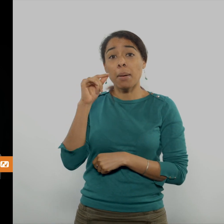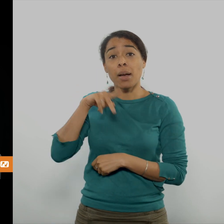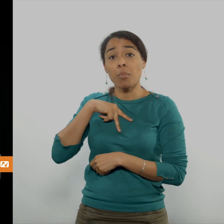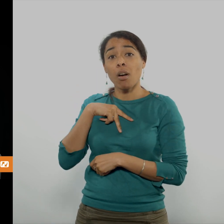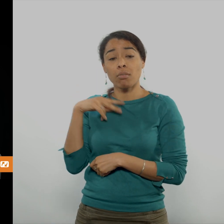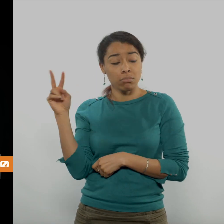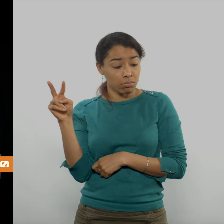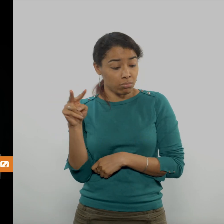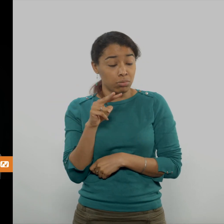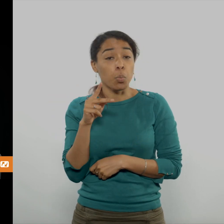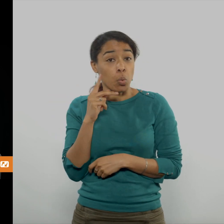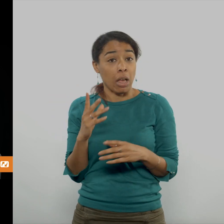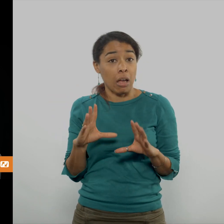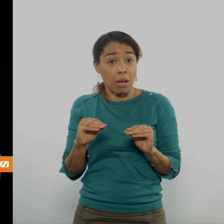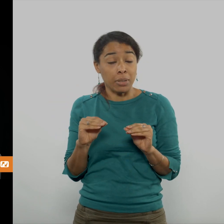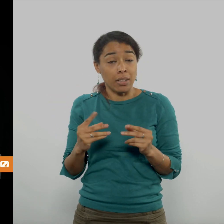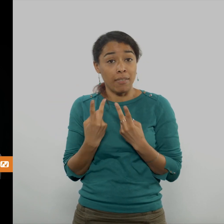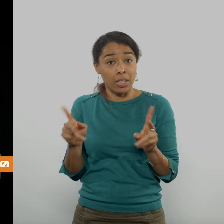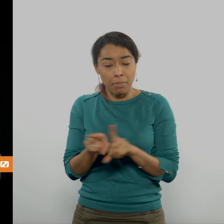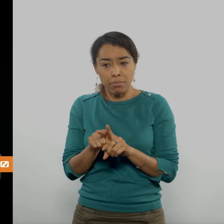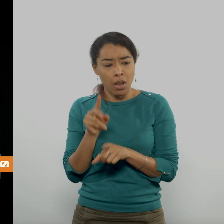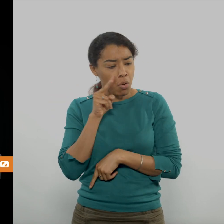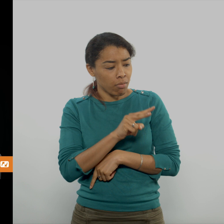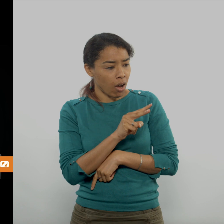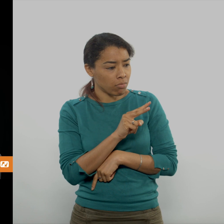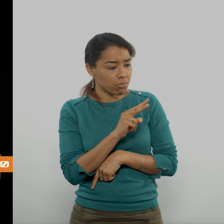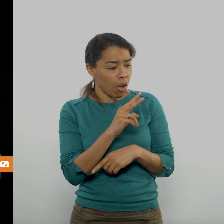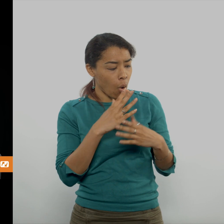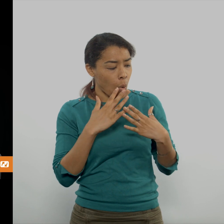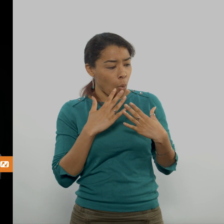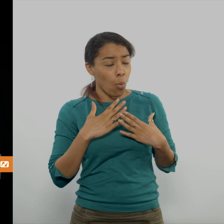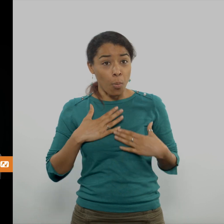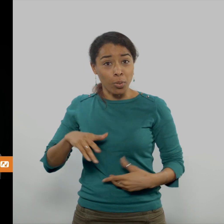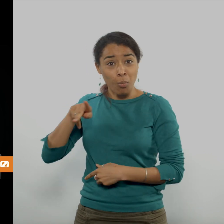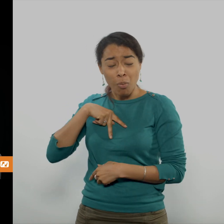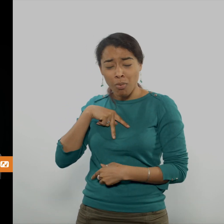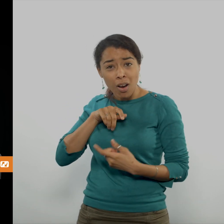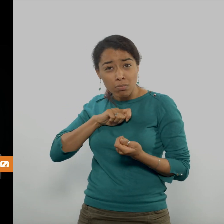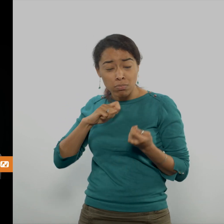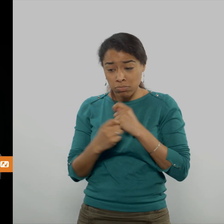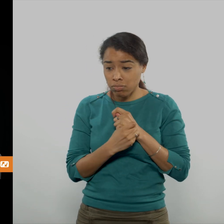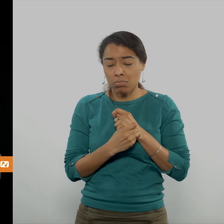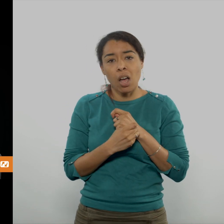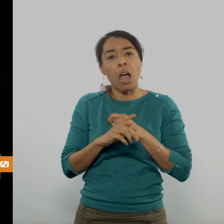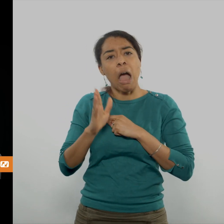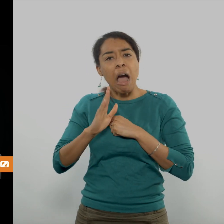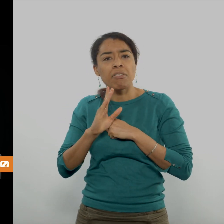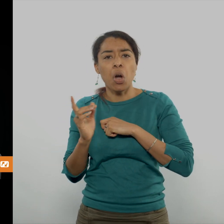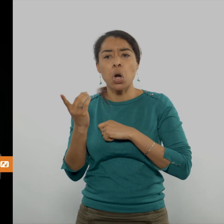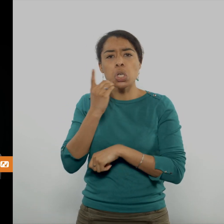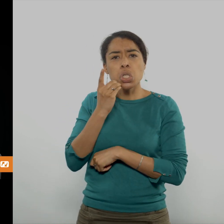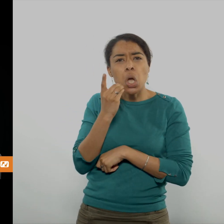Et mon père, à travers tout ça, parce qu'on était dans la même ville, il voyait le changement positif parce que je me suis mis à travailler, j'étais plus dans les petits deals de